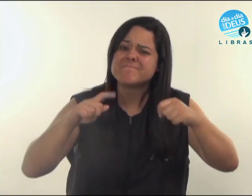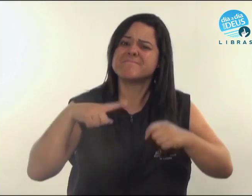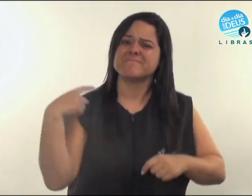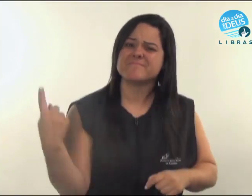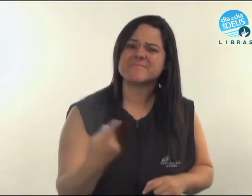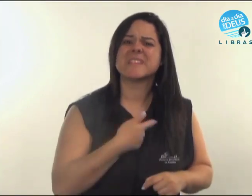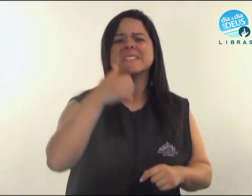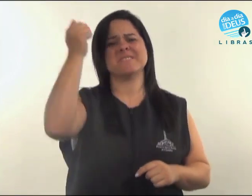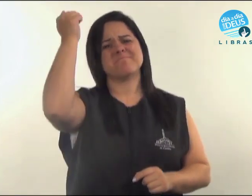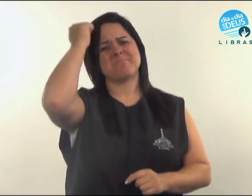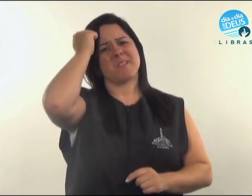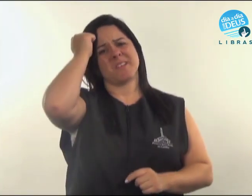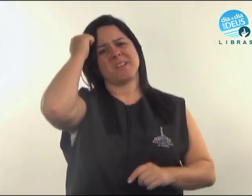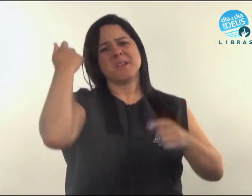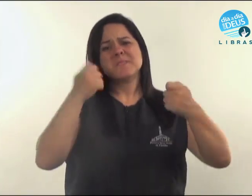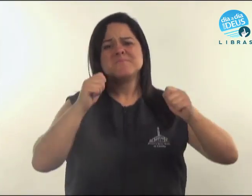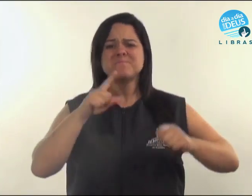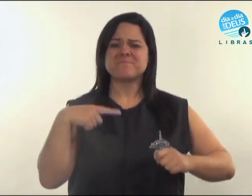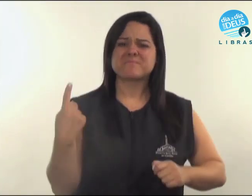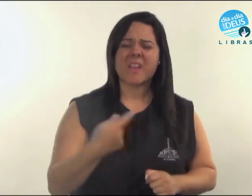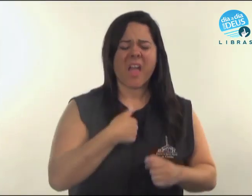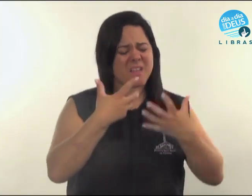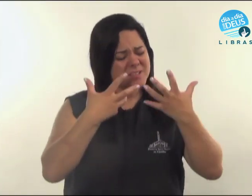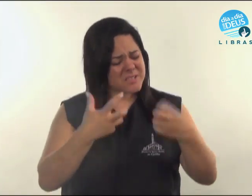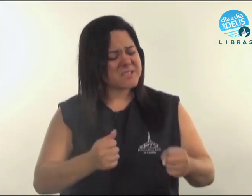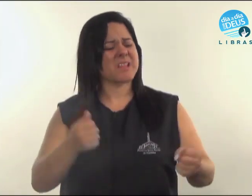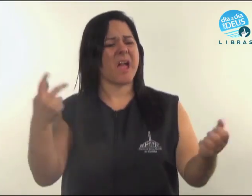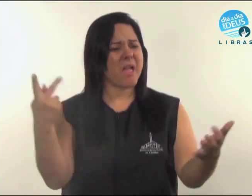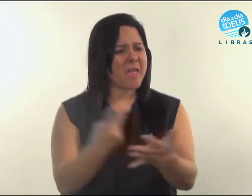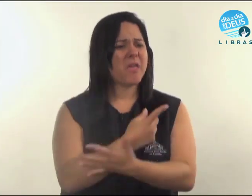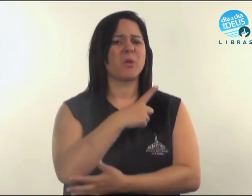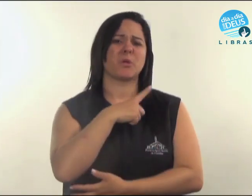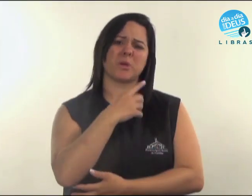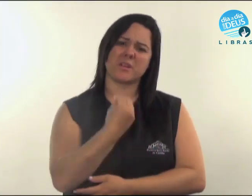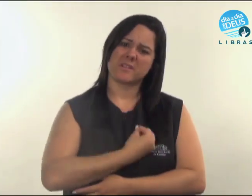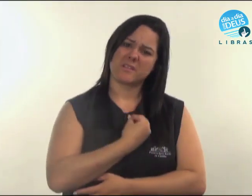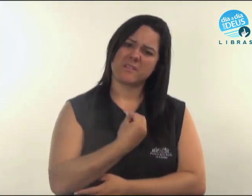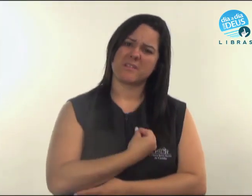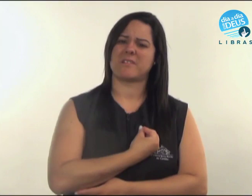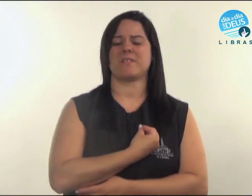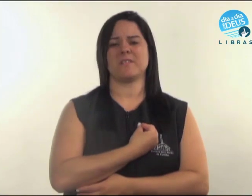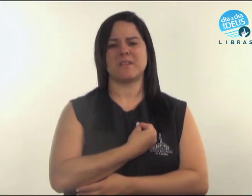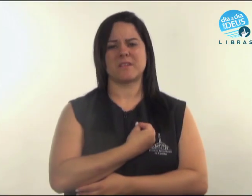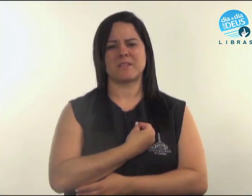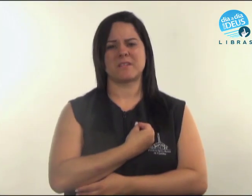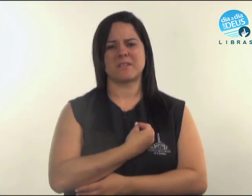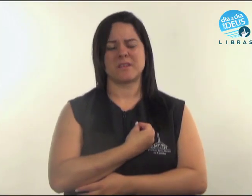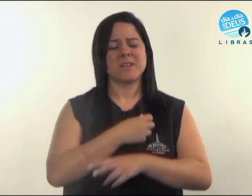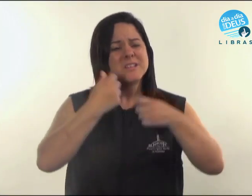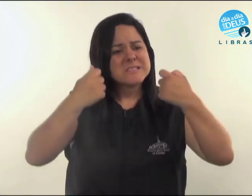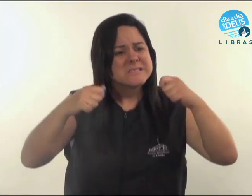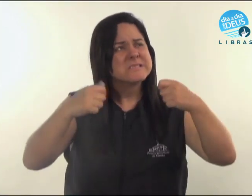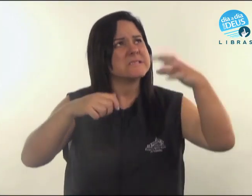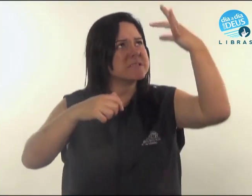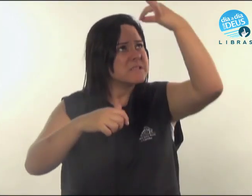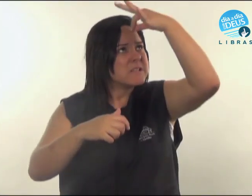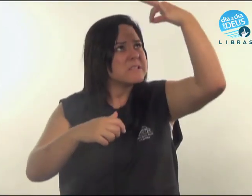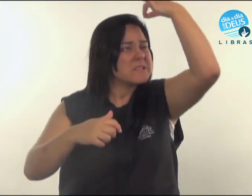e arrependimento. Uma das marcas dos grandes avivamentos é que o Espírito de Deus vinha, pairava sobre